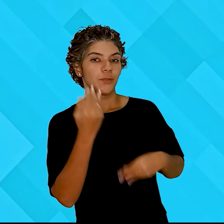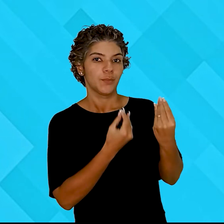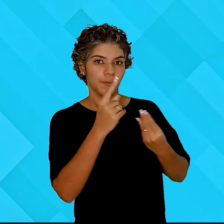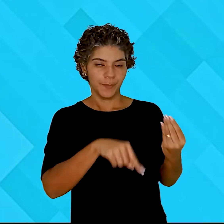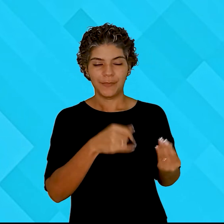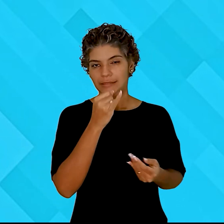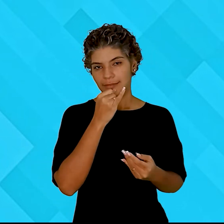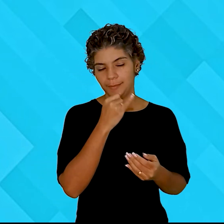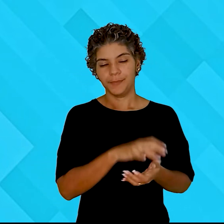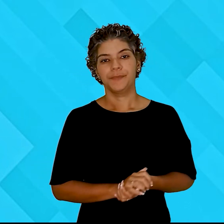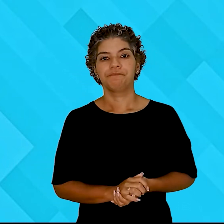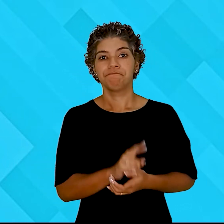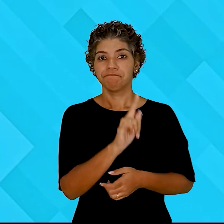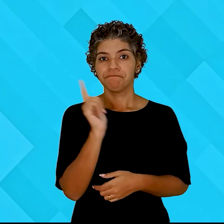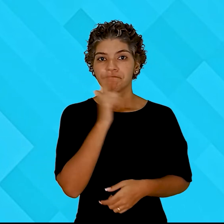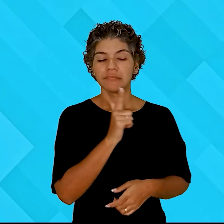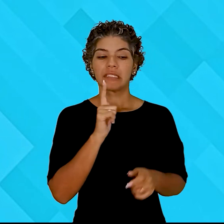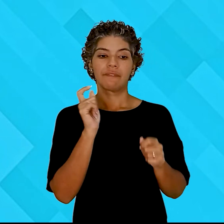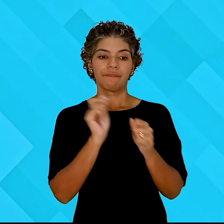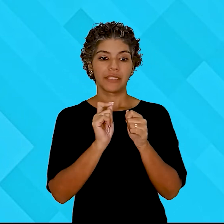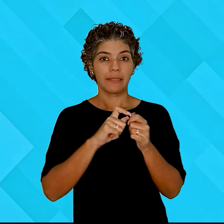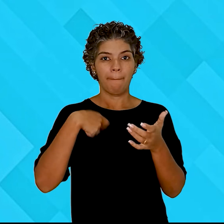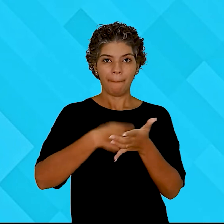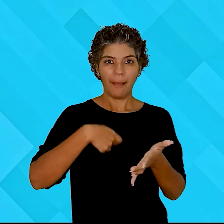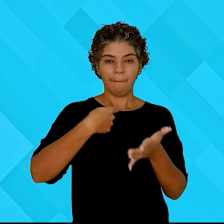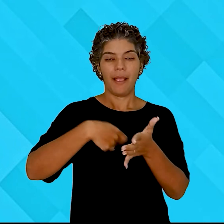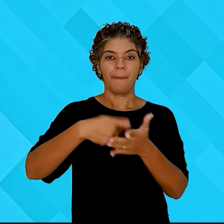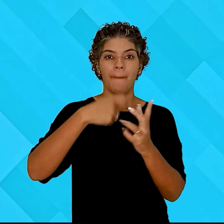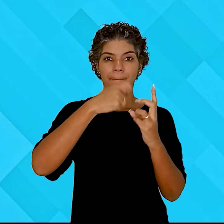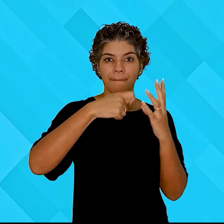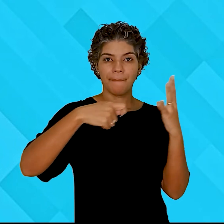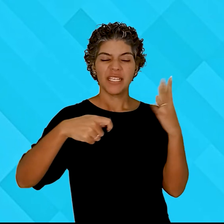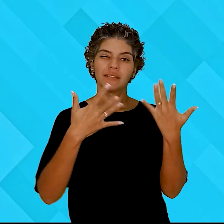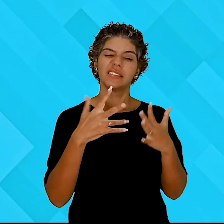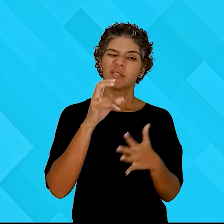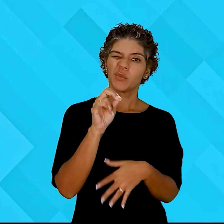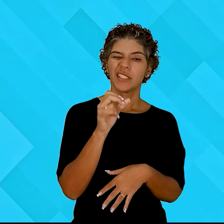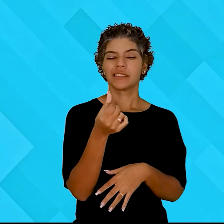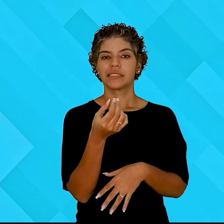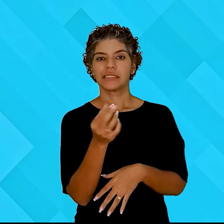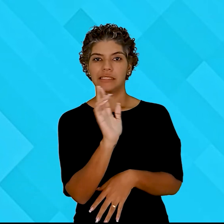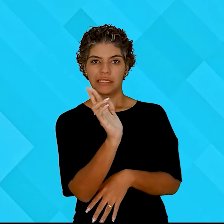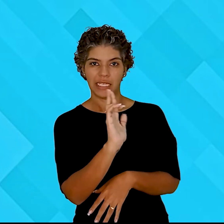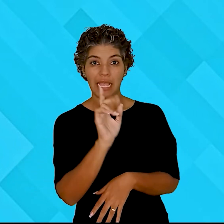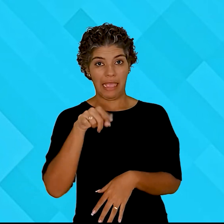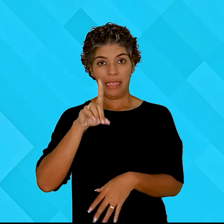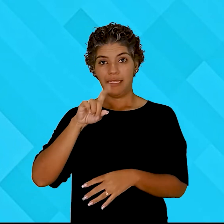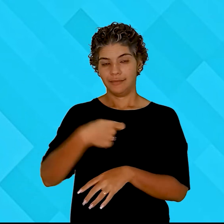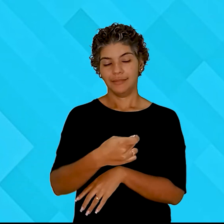fazer um pagamento mensal, que vai girar em torno de R$50 a R$60, a gente chama de DAS, Documento de Arrecadação, do Simples